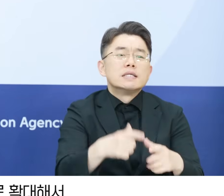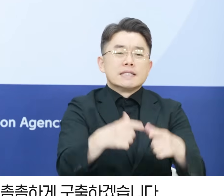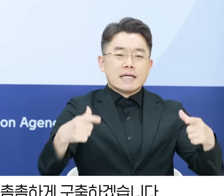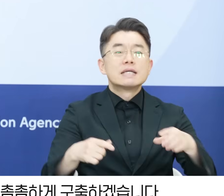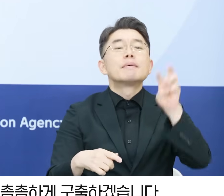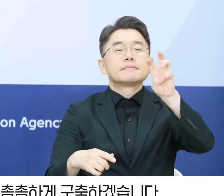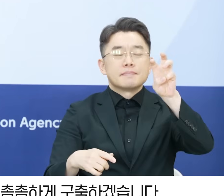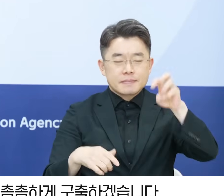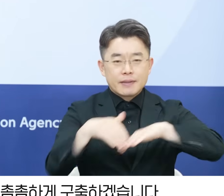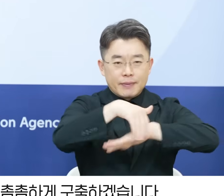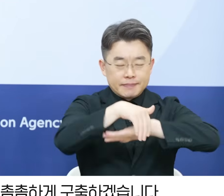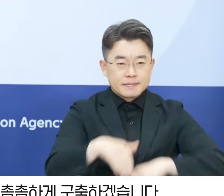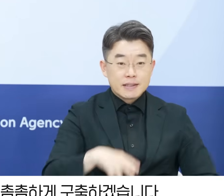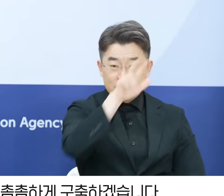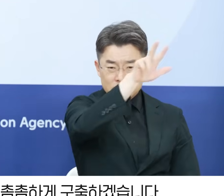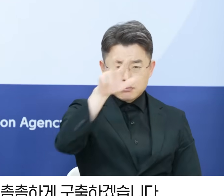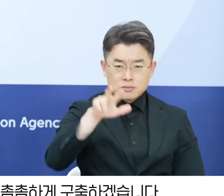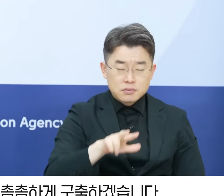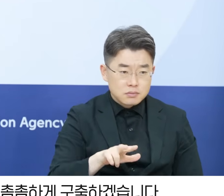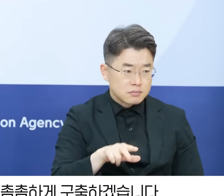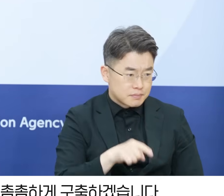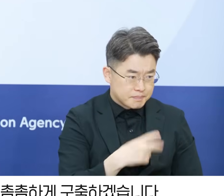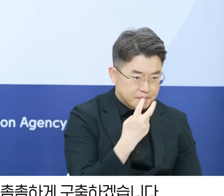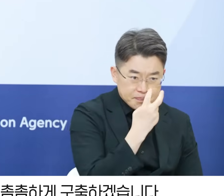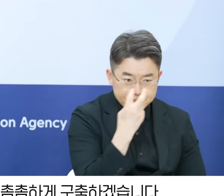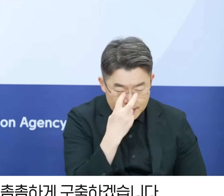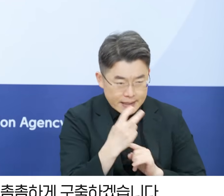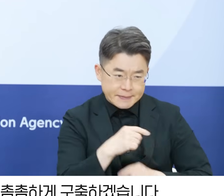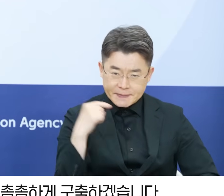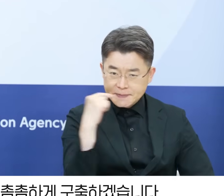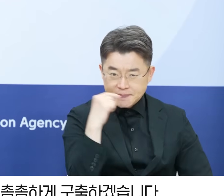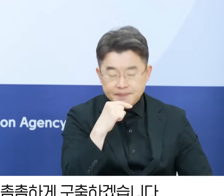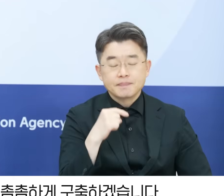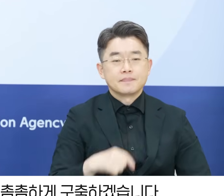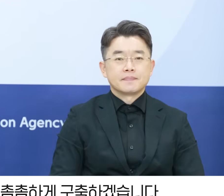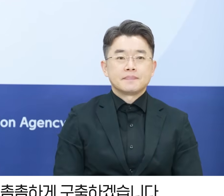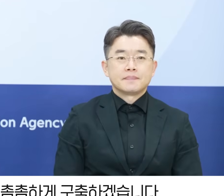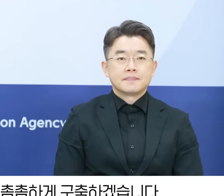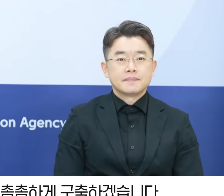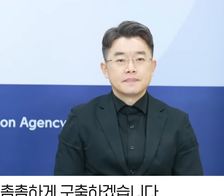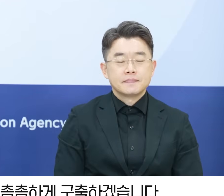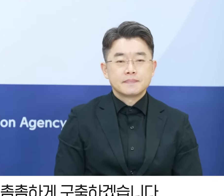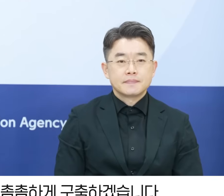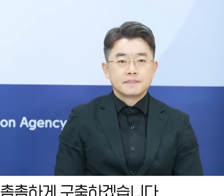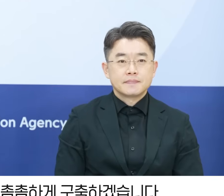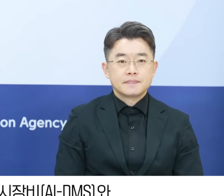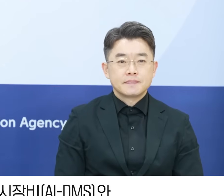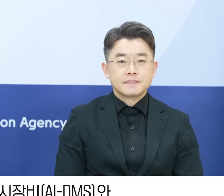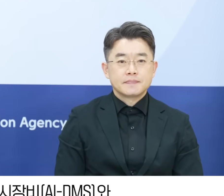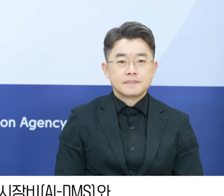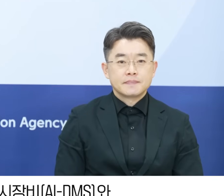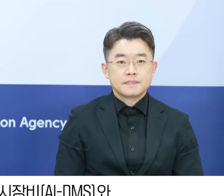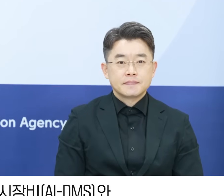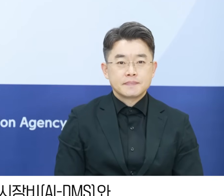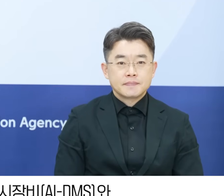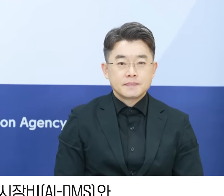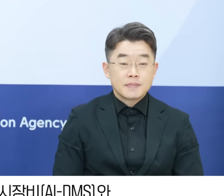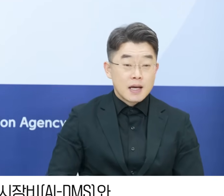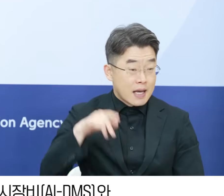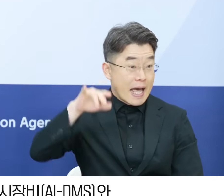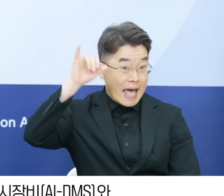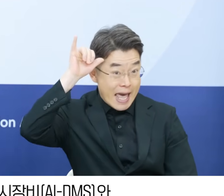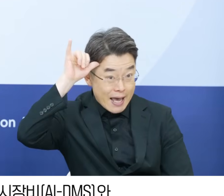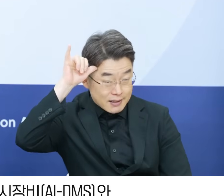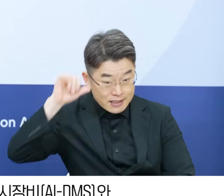확대해서 전국적으로 매개체 감시망을 촘촘하게 구축하겠습니다. 또한 AI 기반